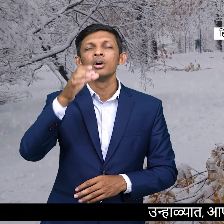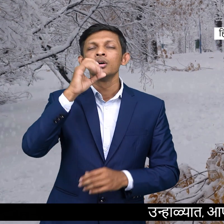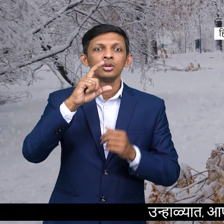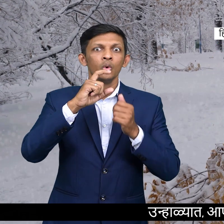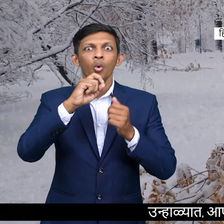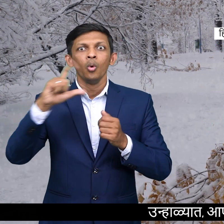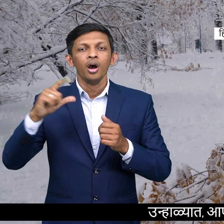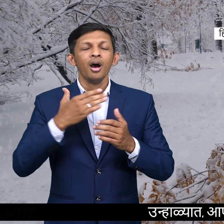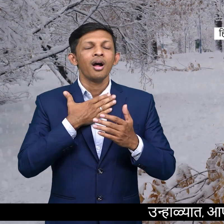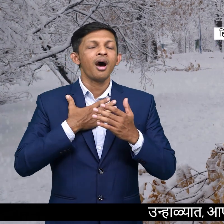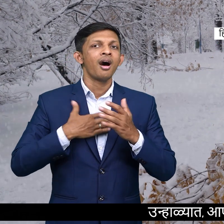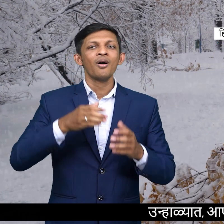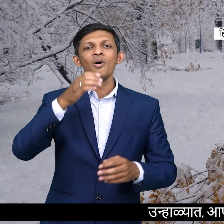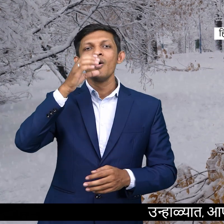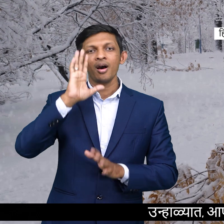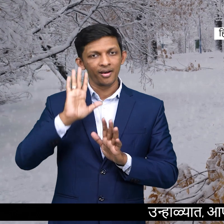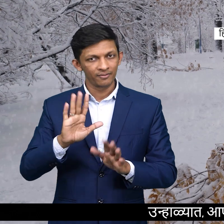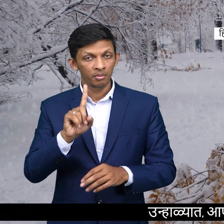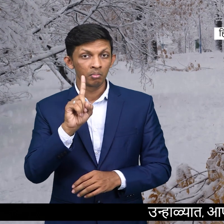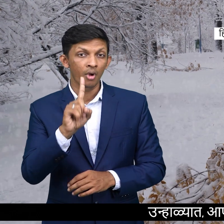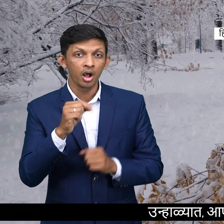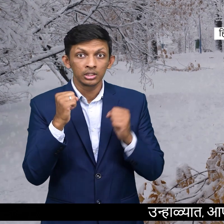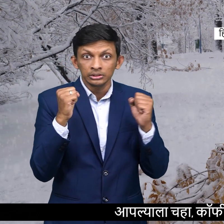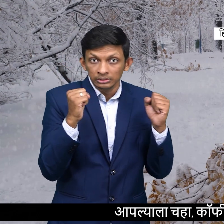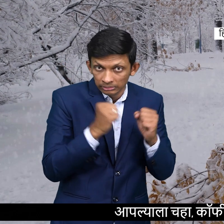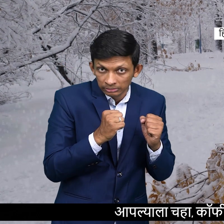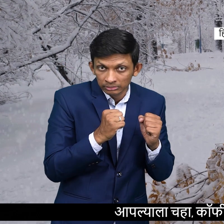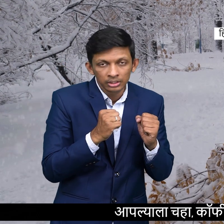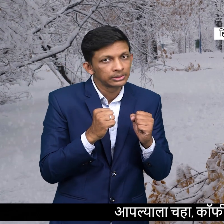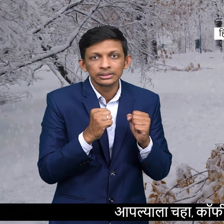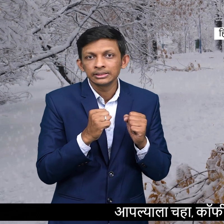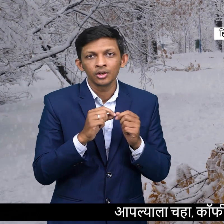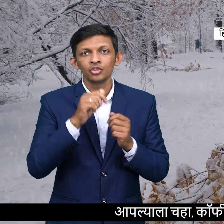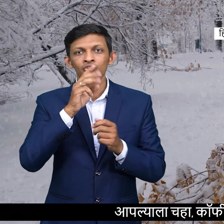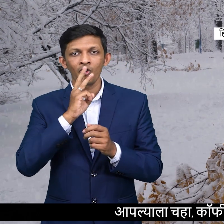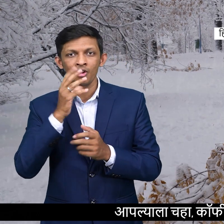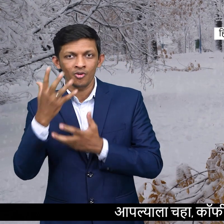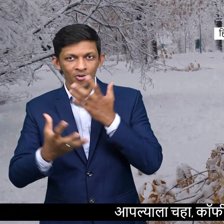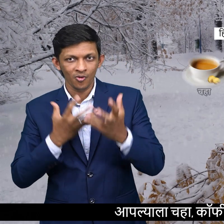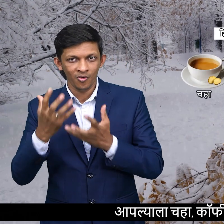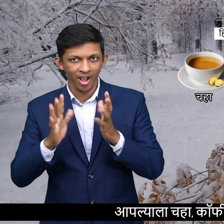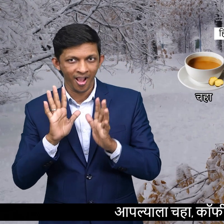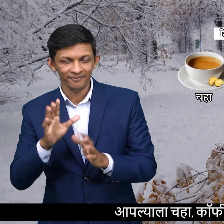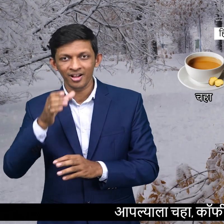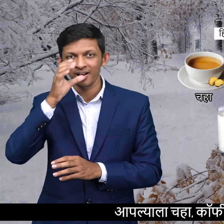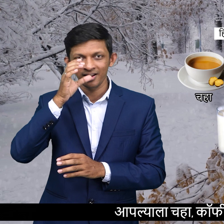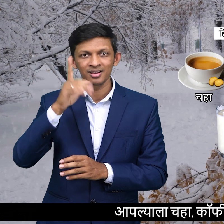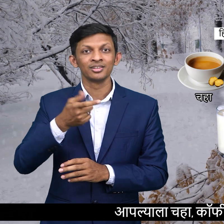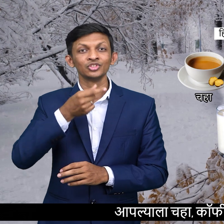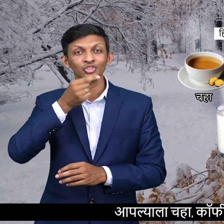उन्हाळ्यात आपण थंड पेये पितो, परंतु हिवाळ्यात आपल्याला चहा, कॉफी किंवा